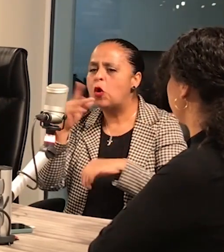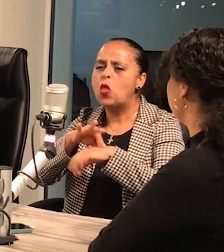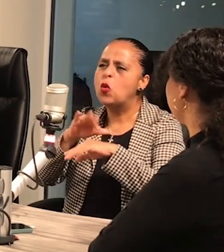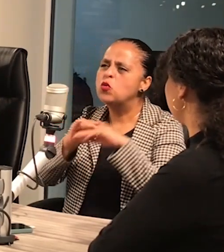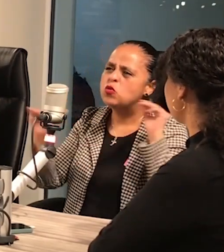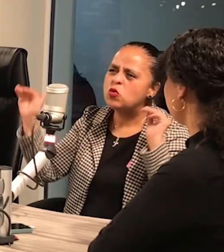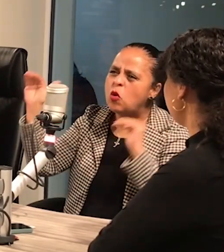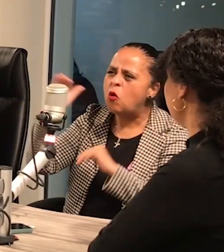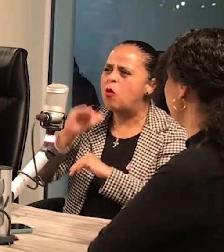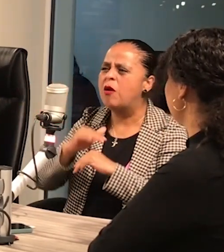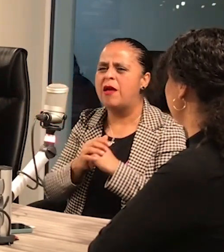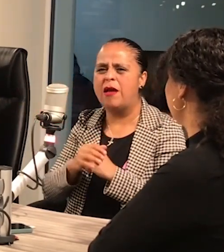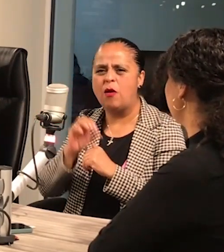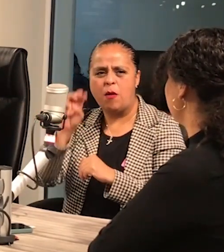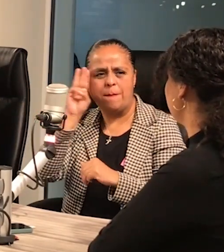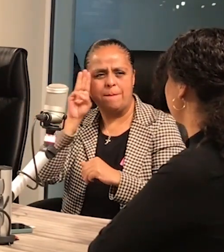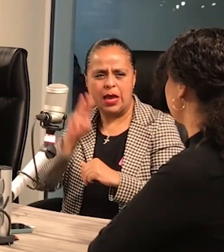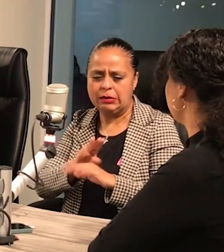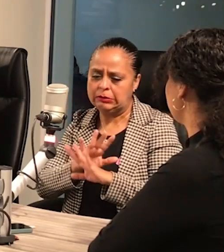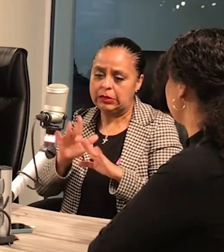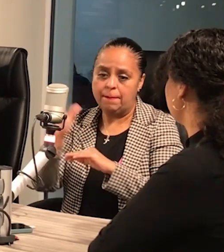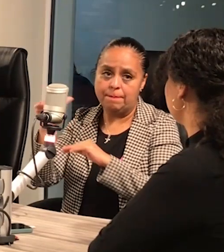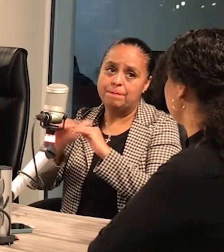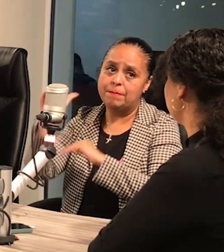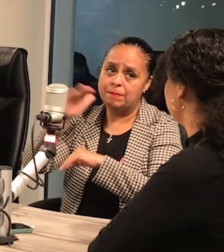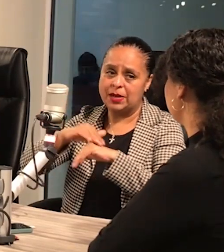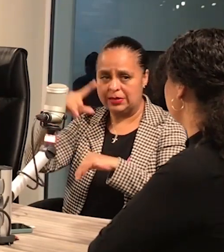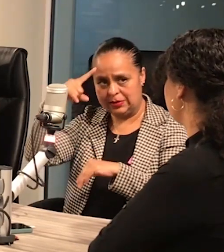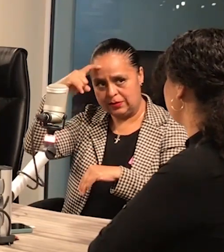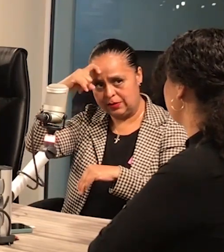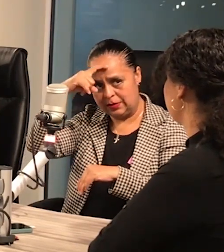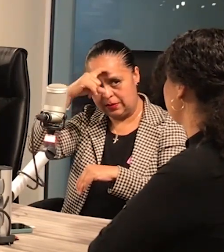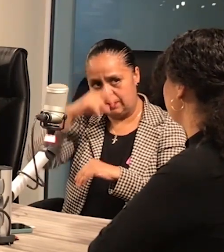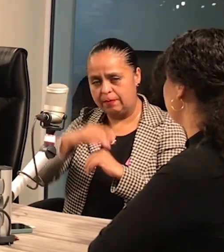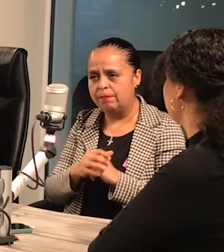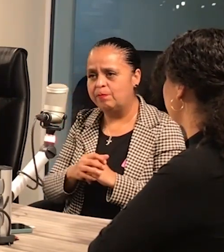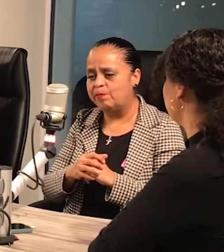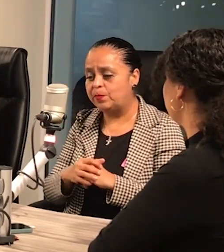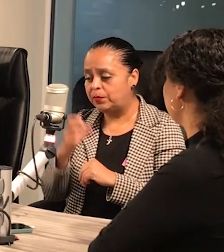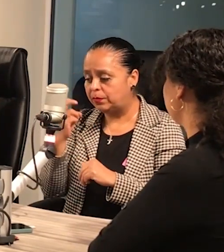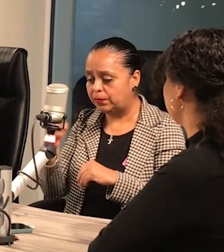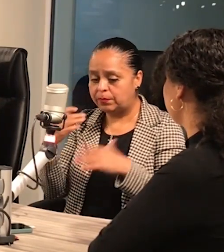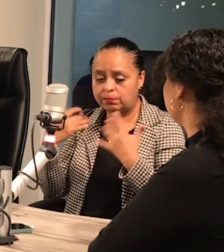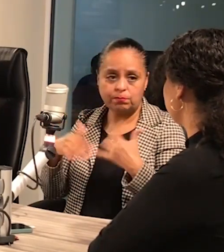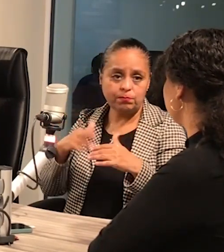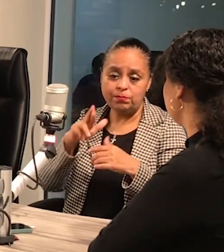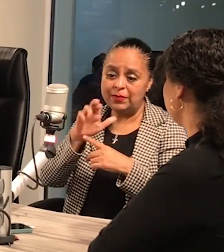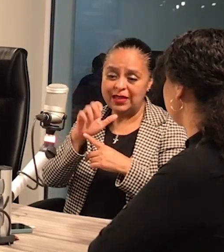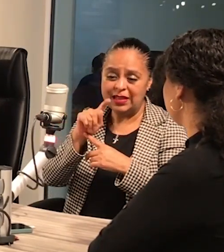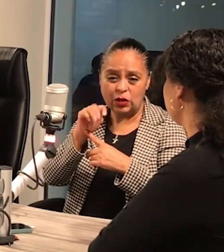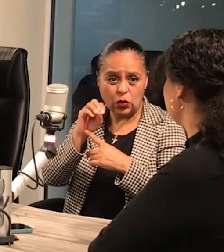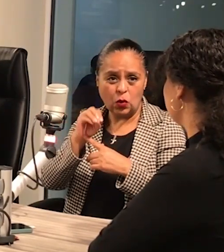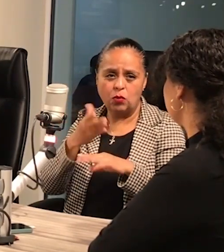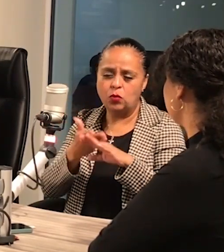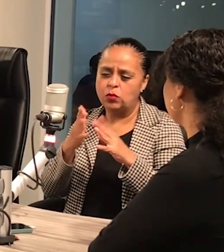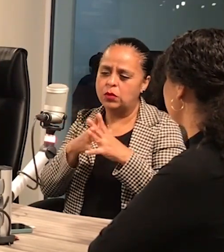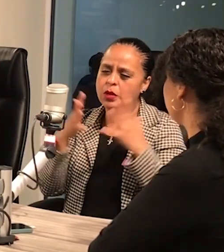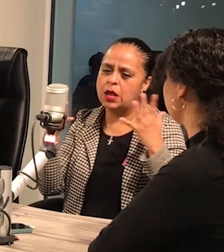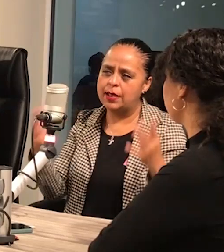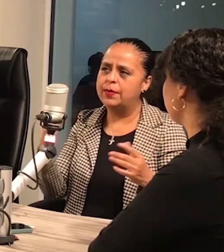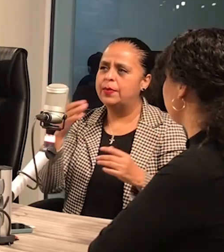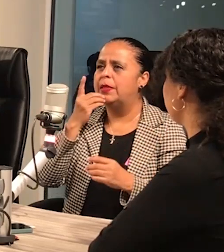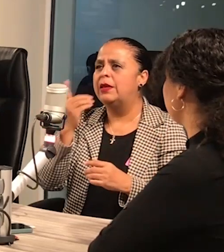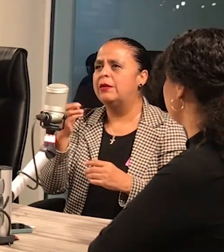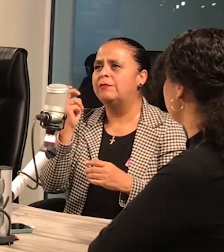doctorado o de maestría, que eso es más complejo todavía. Y eso es un reto bien grande porque si buscamos tener